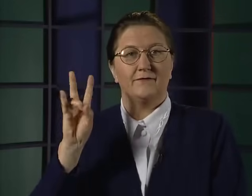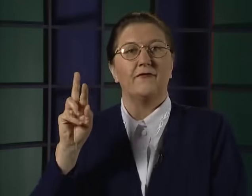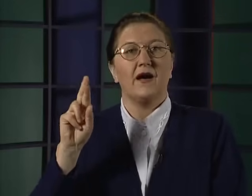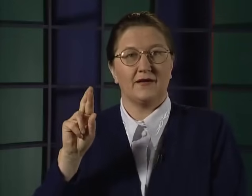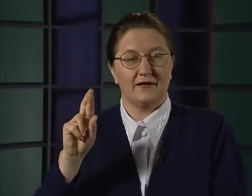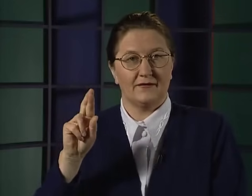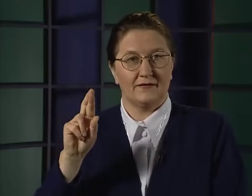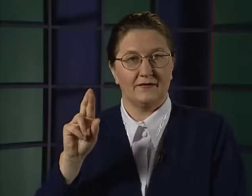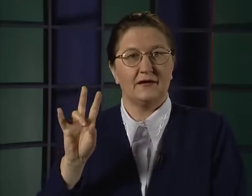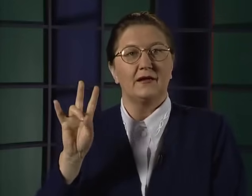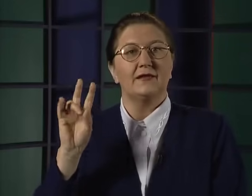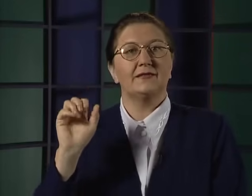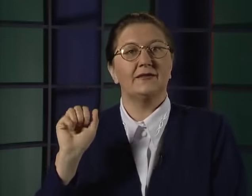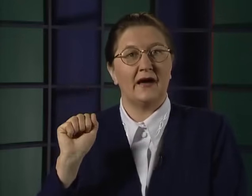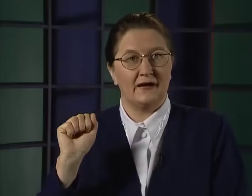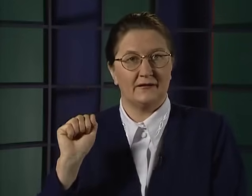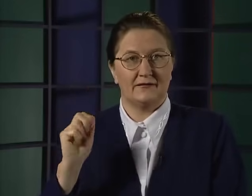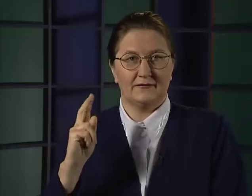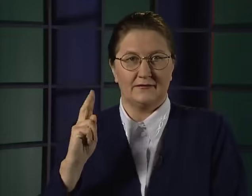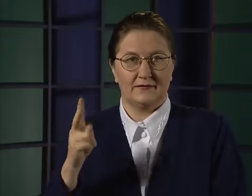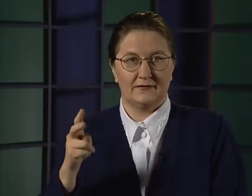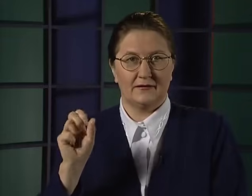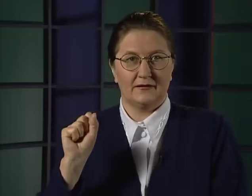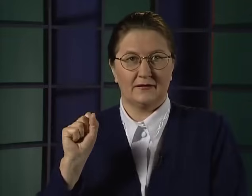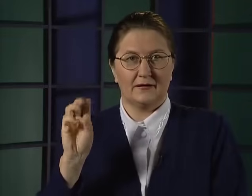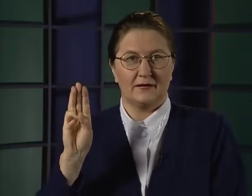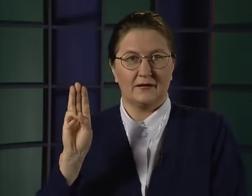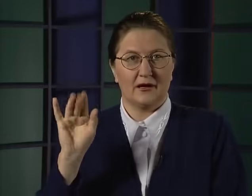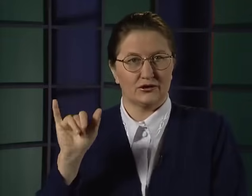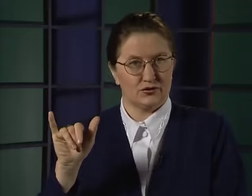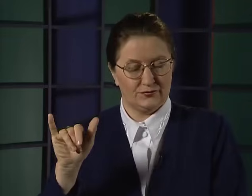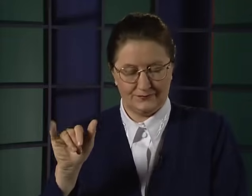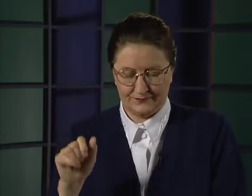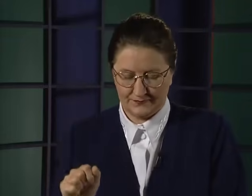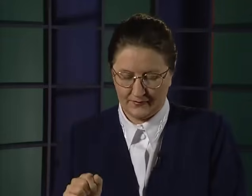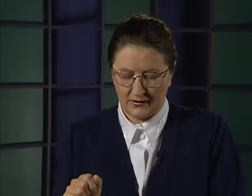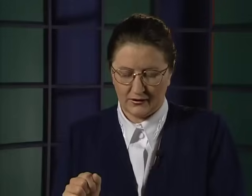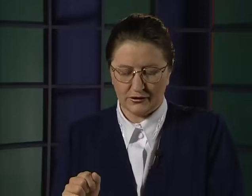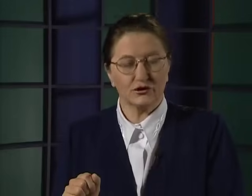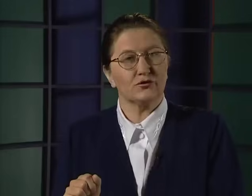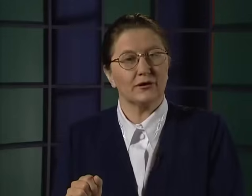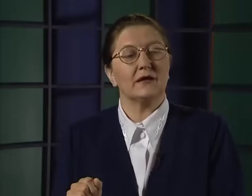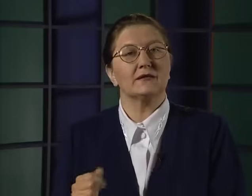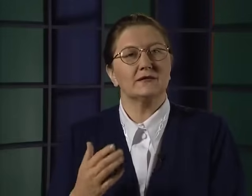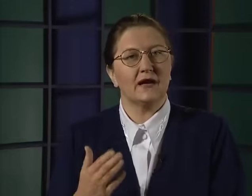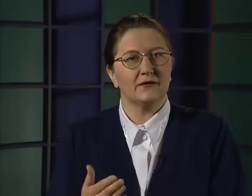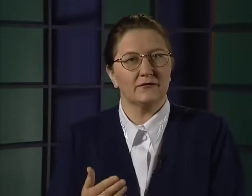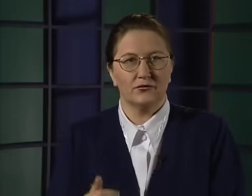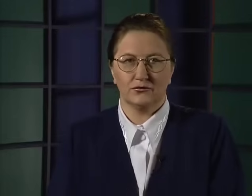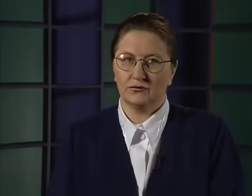Ваня. На кашу. Зоя. Дай воду.